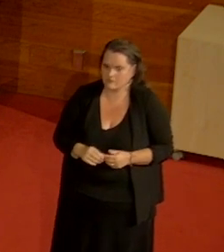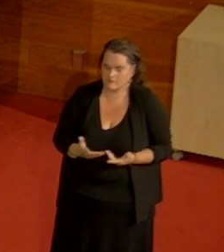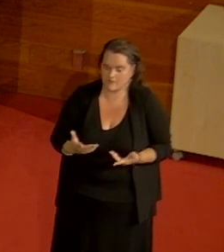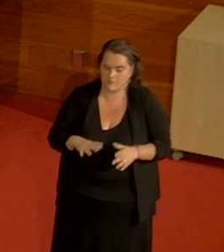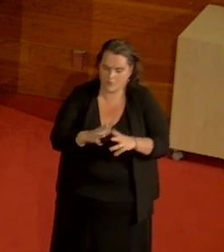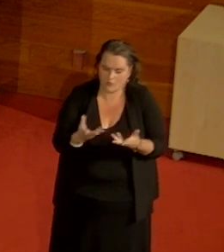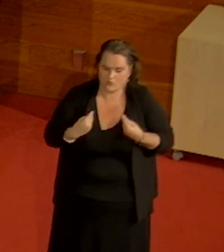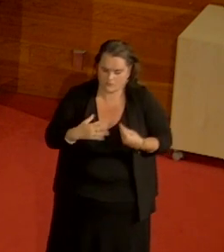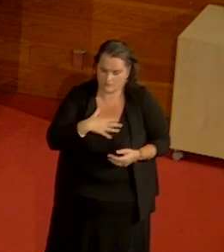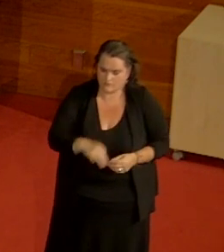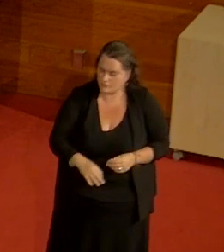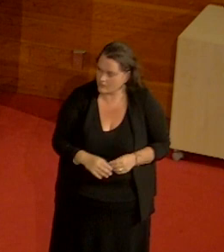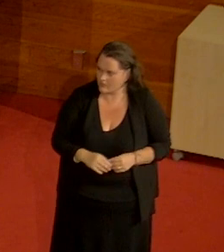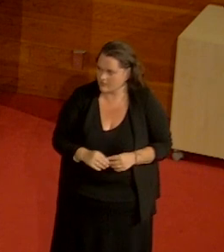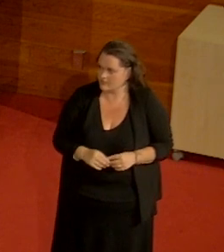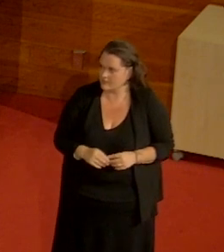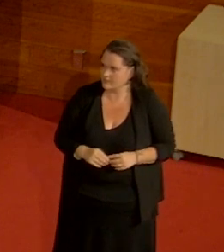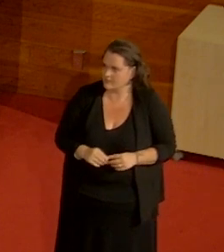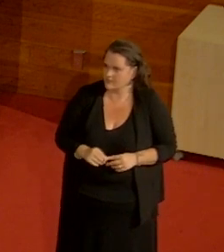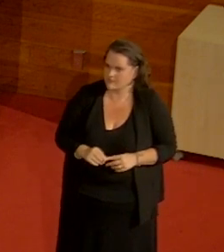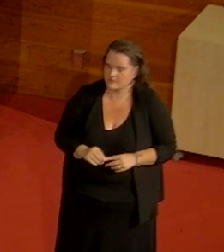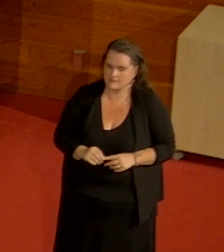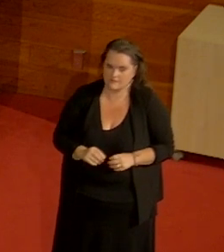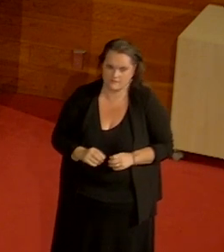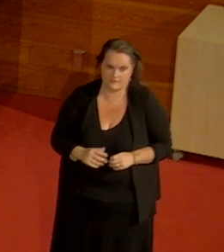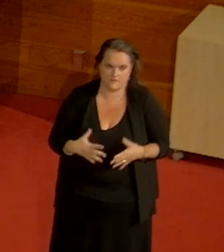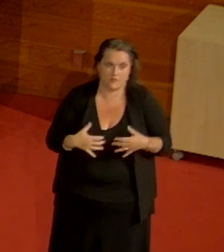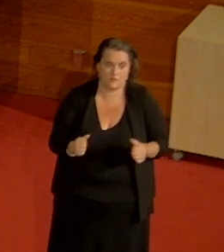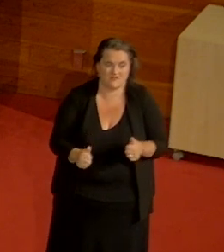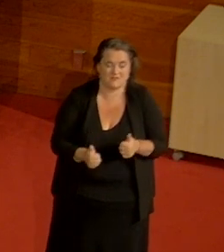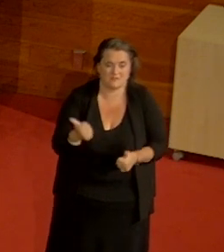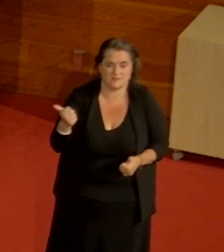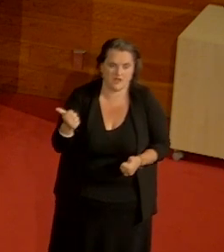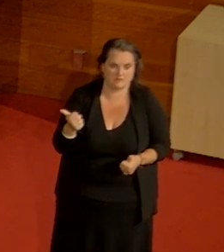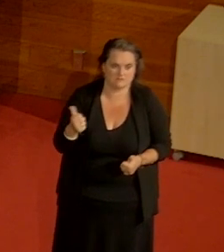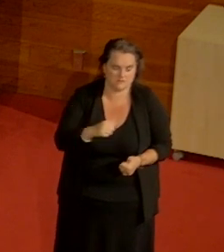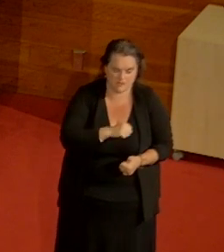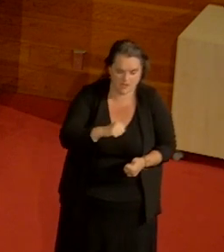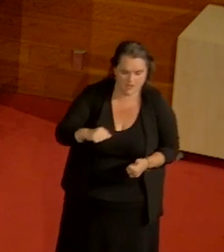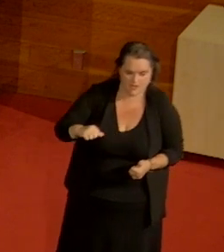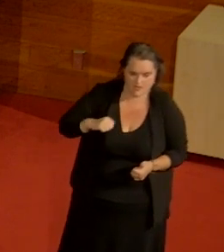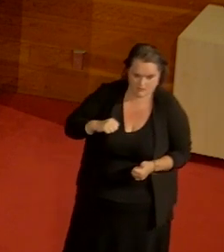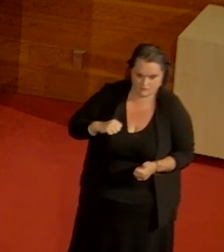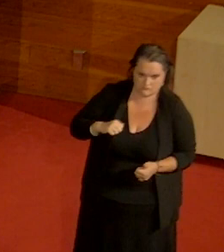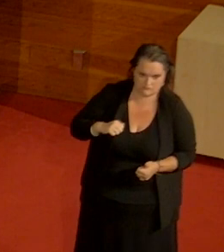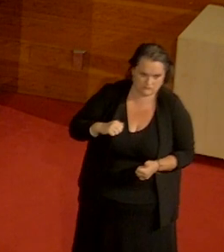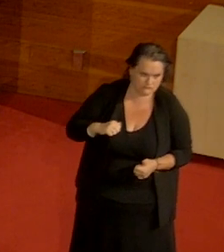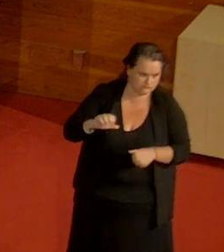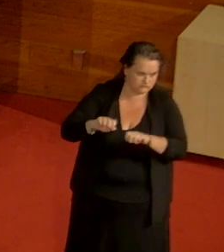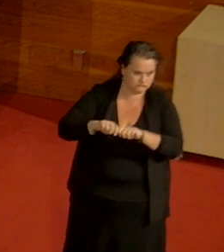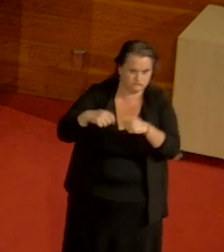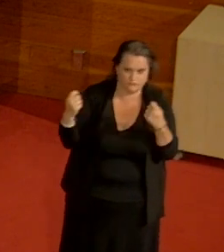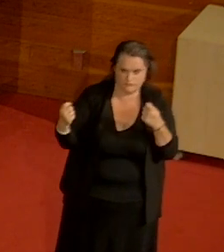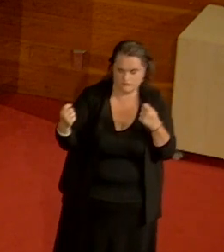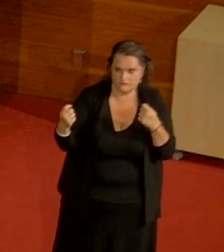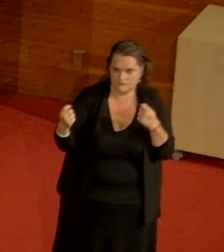en las que tengamos un un mayor poder de de emancipación y también un mayor poder